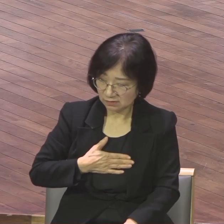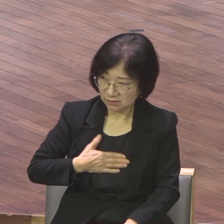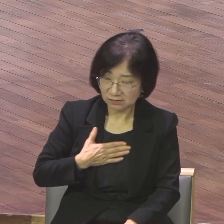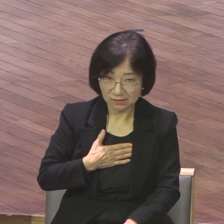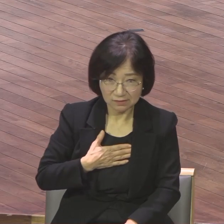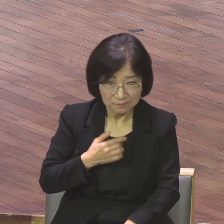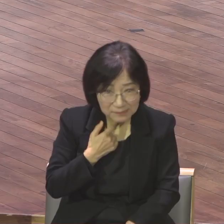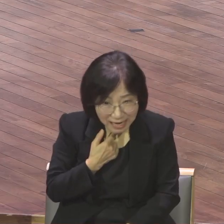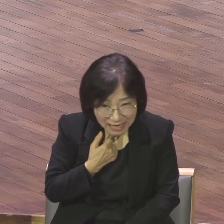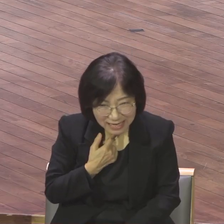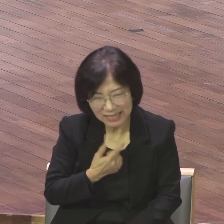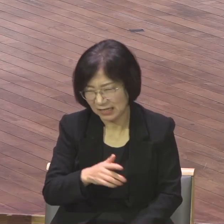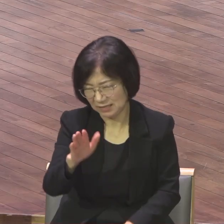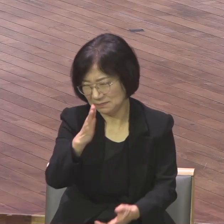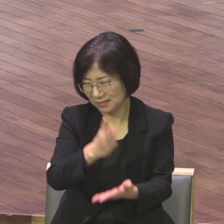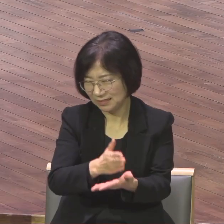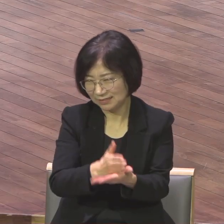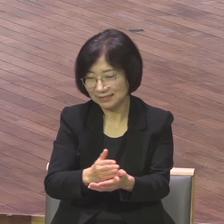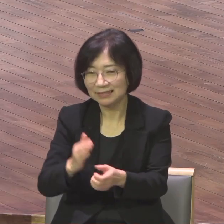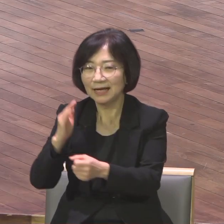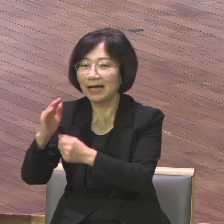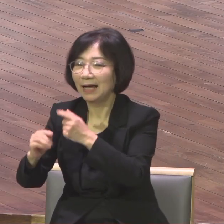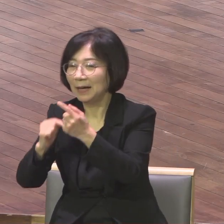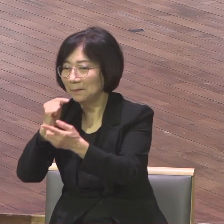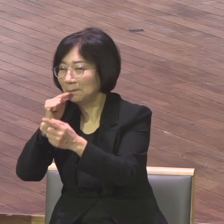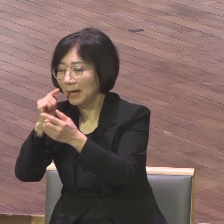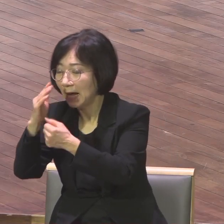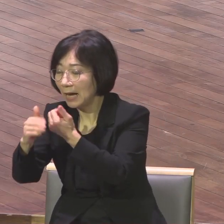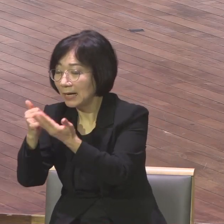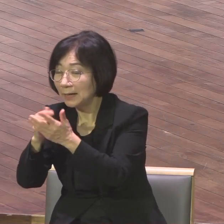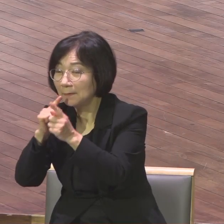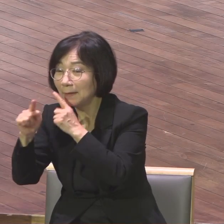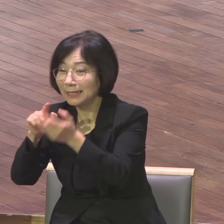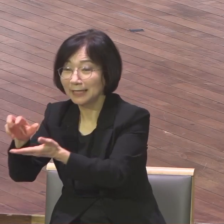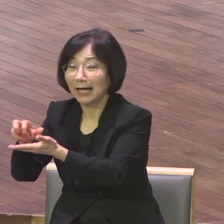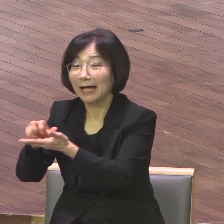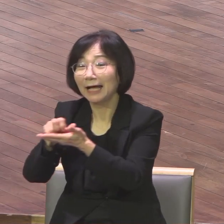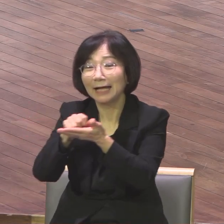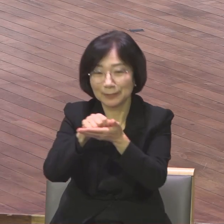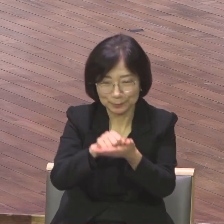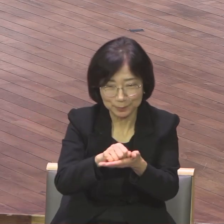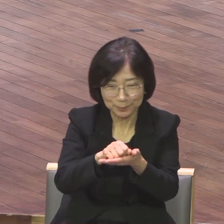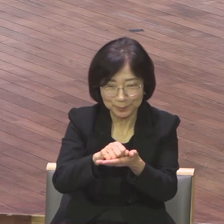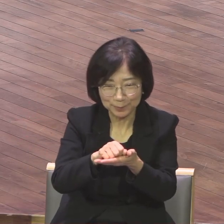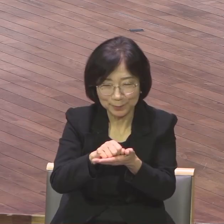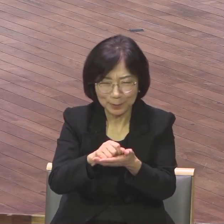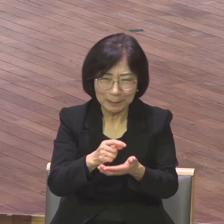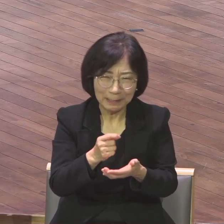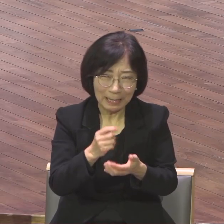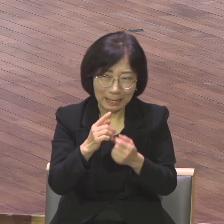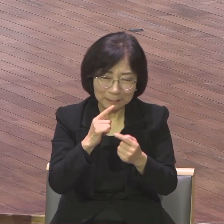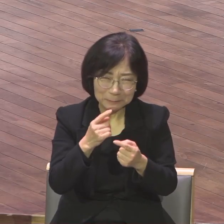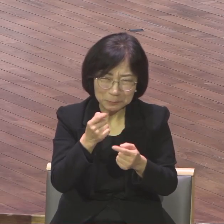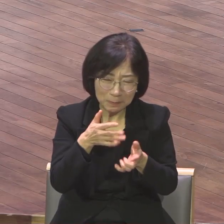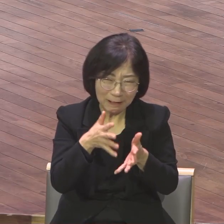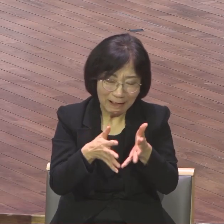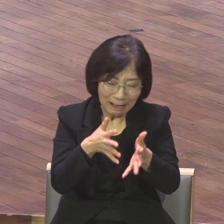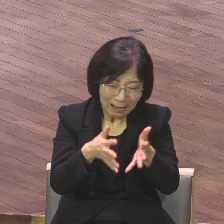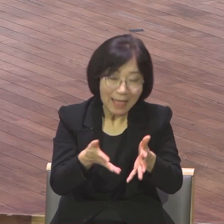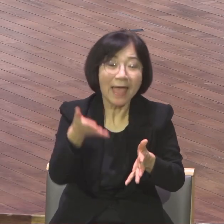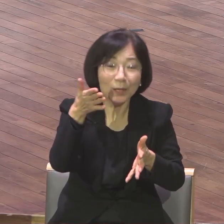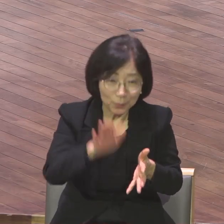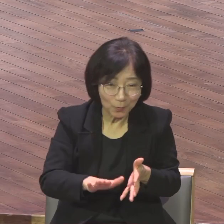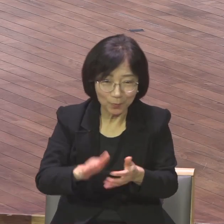소리인데 이제는 그러지 말고 더듬어 가면서도 버벅대더라도 하나님 말씀 가지고